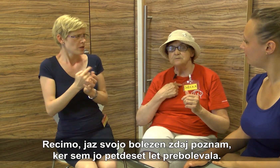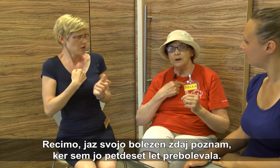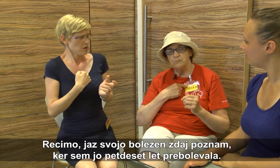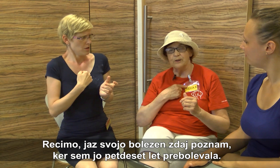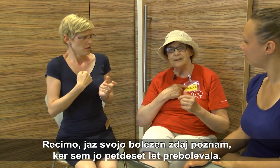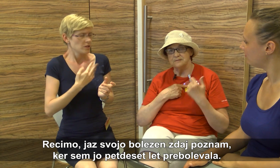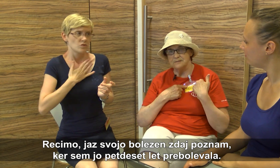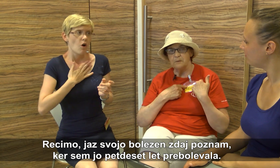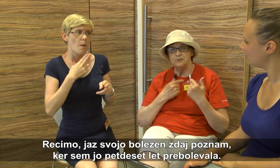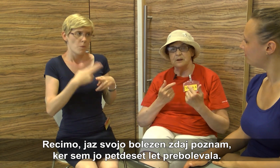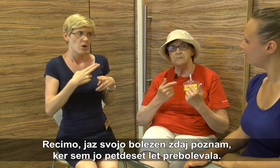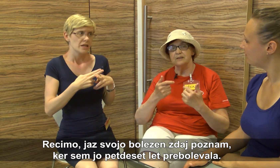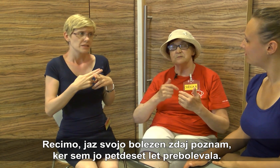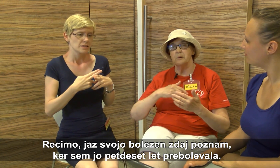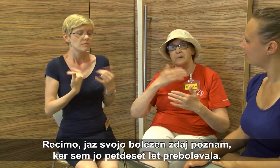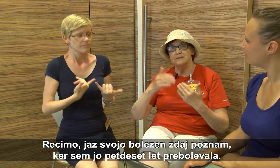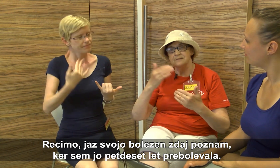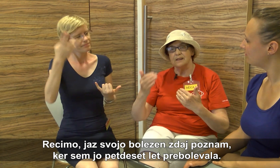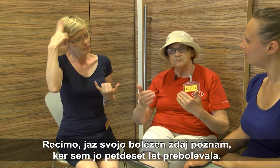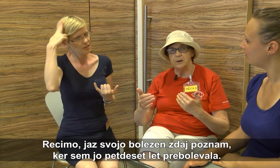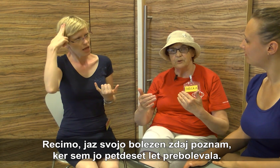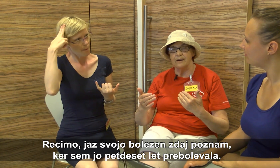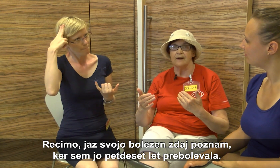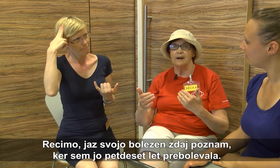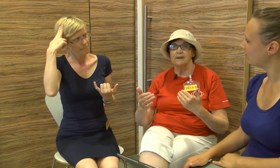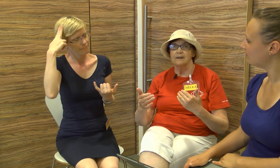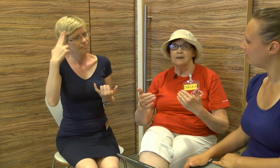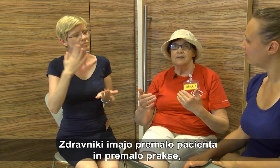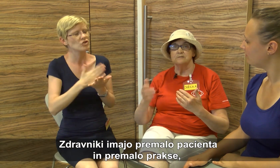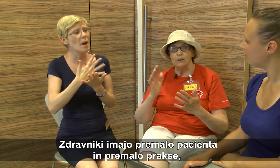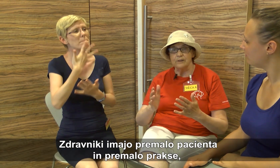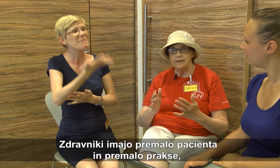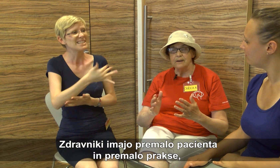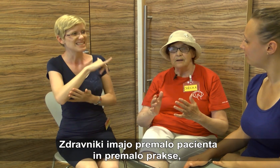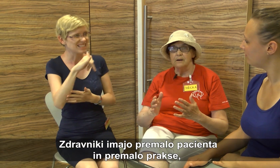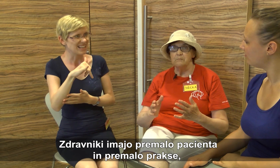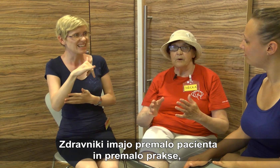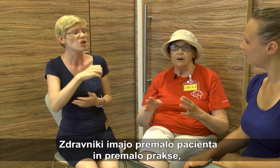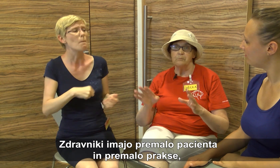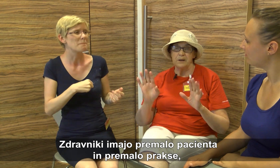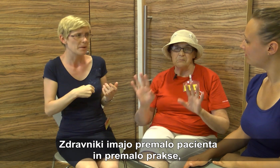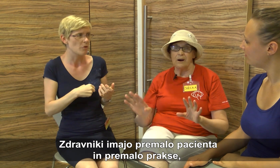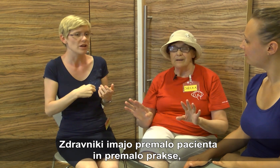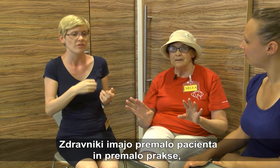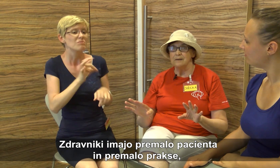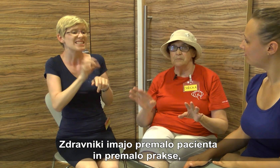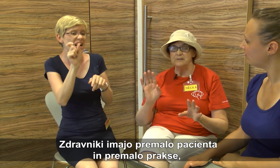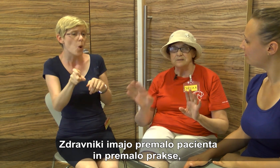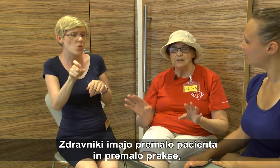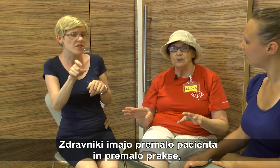јас своја болезн здај познам, кер сум је 50 лет преболевала. Здравники мају